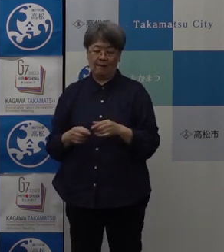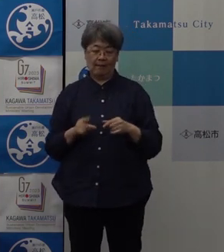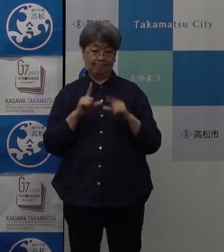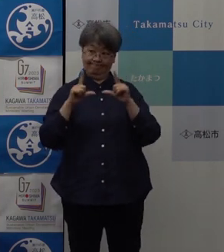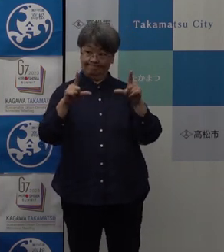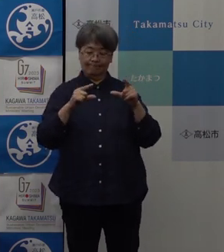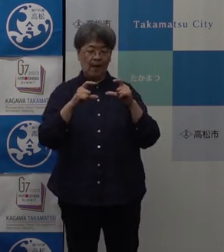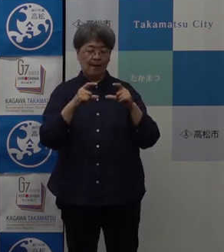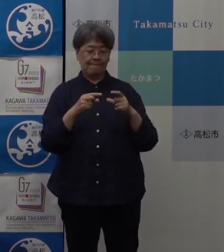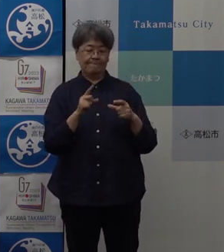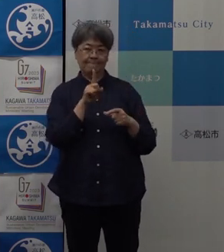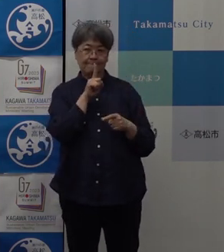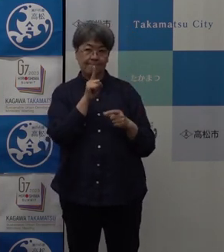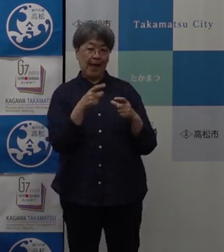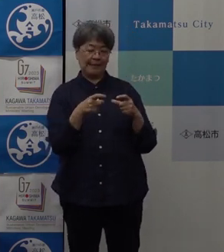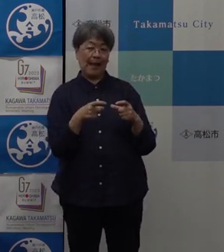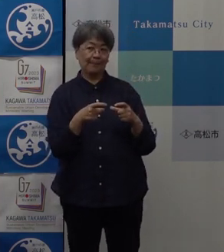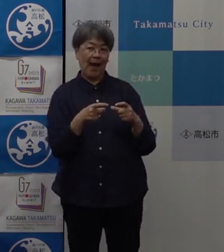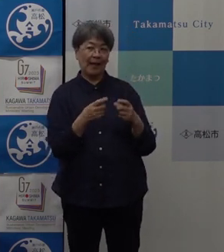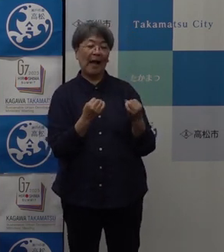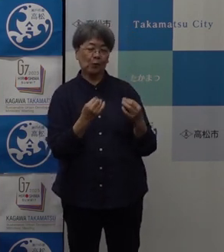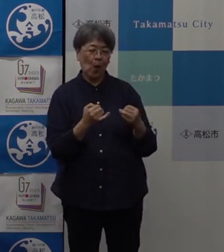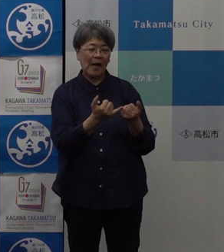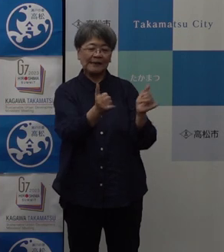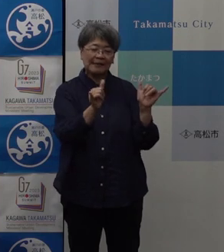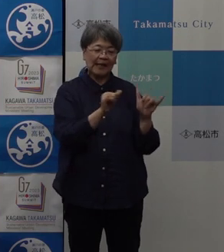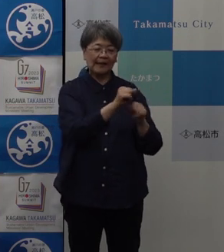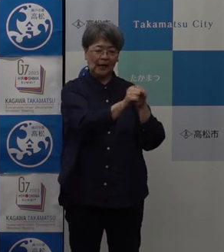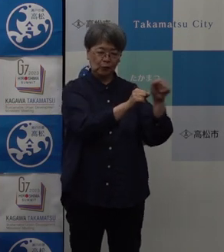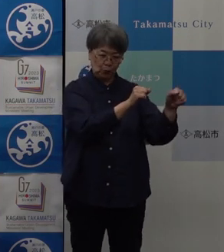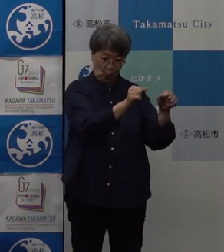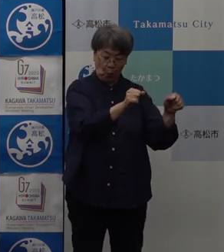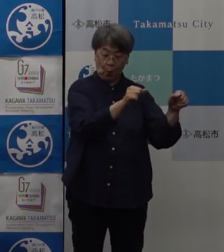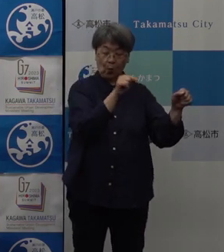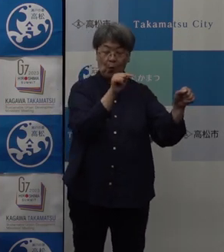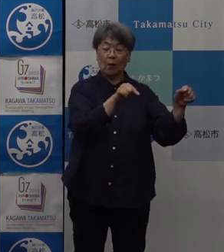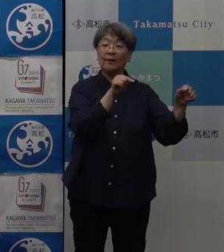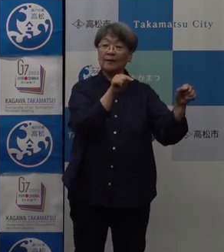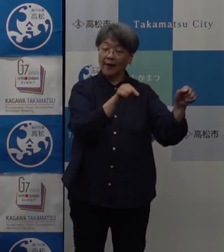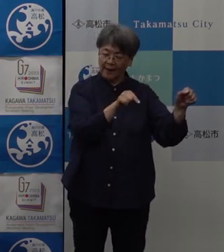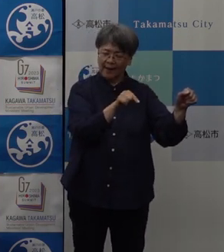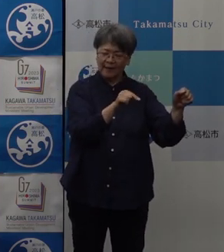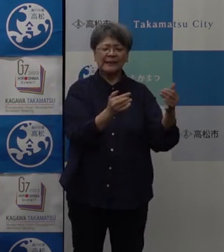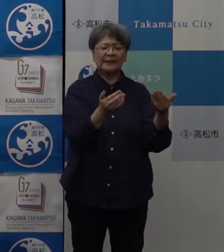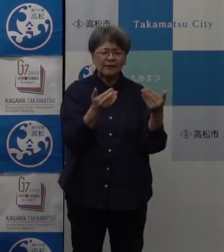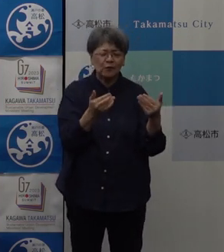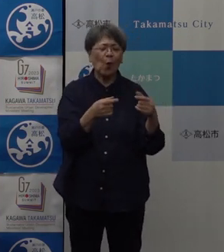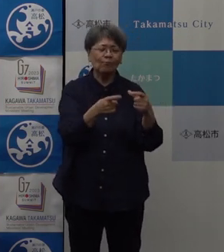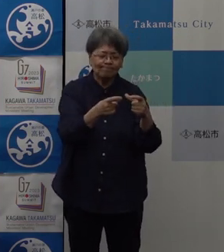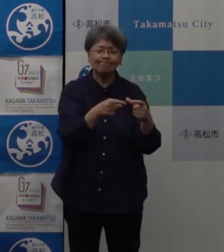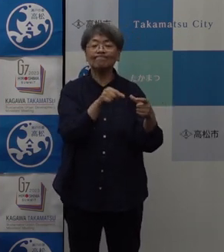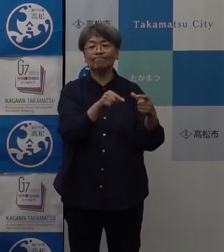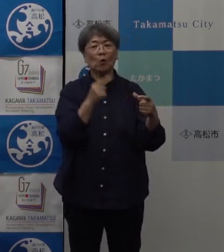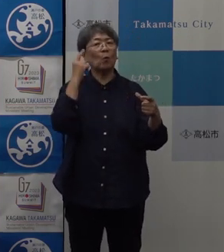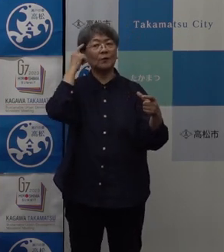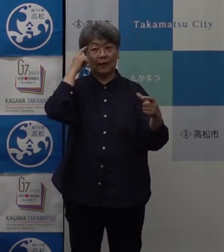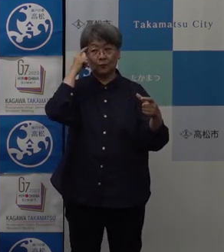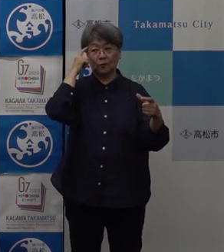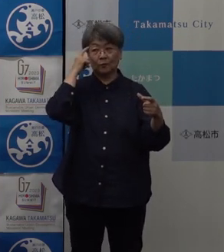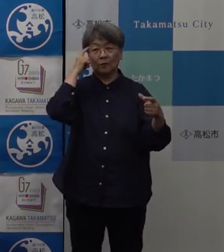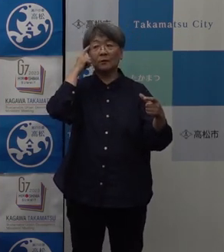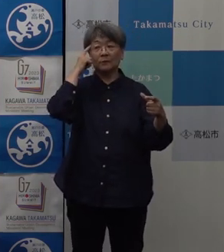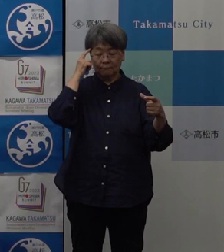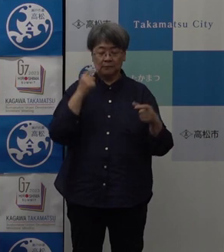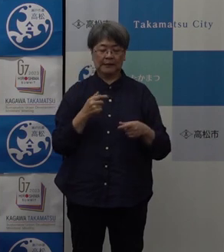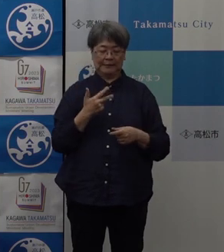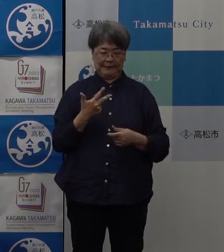カード自体はこれからの社会活動をやっていく上で、まあ、必要な制度であるということで、まあ、本市